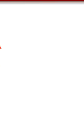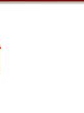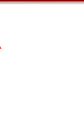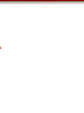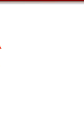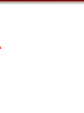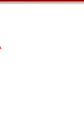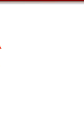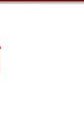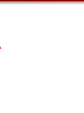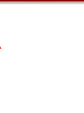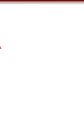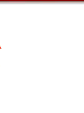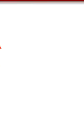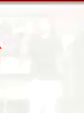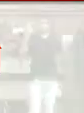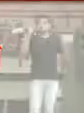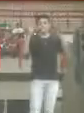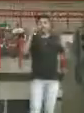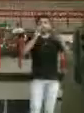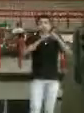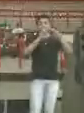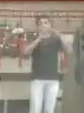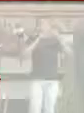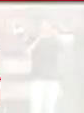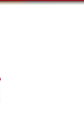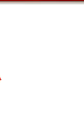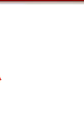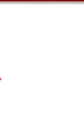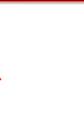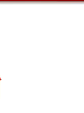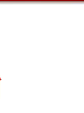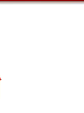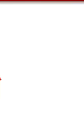inversamente proporcional à frequência. Se eu aumentar o L,